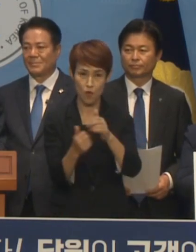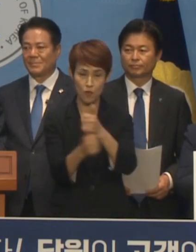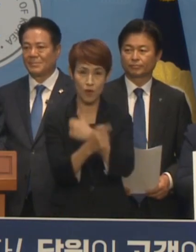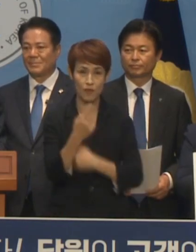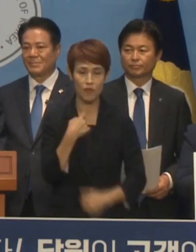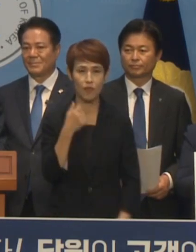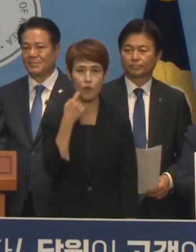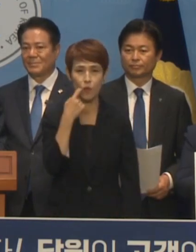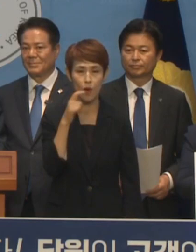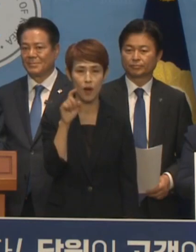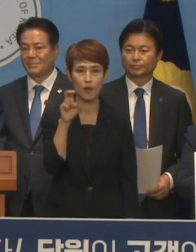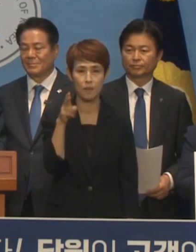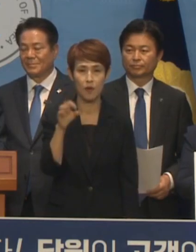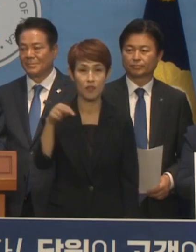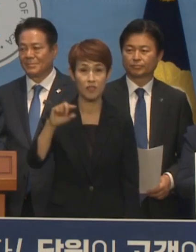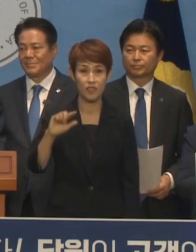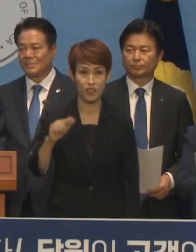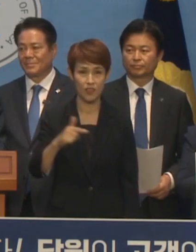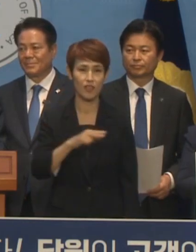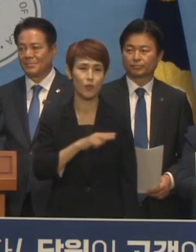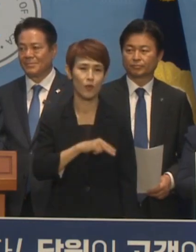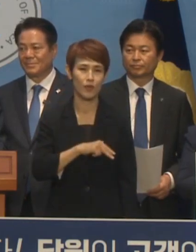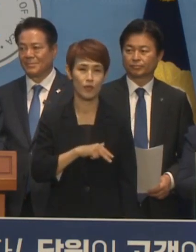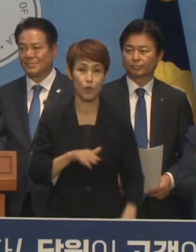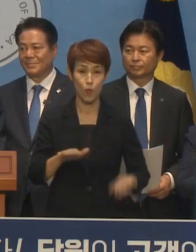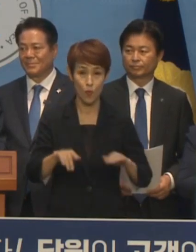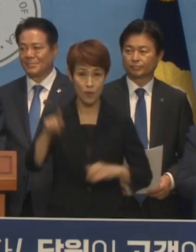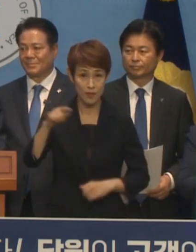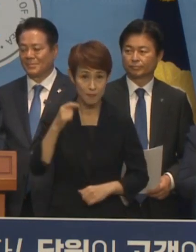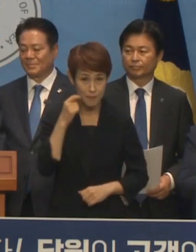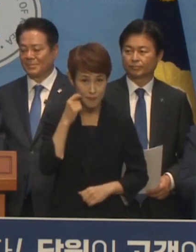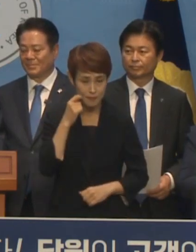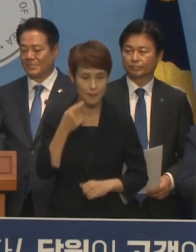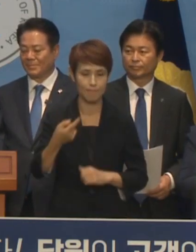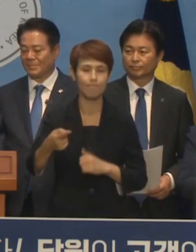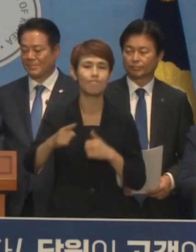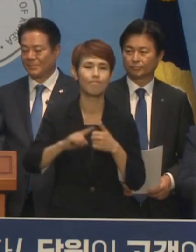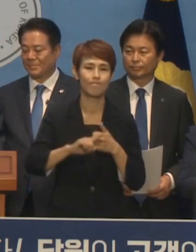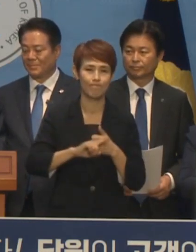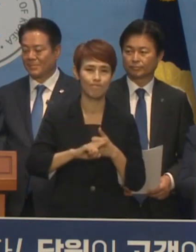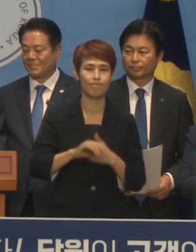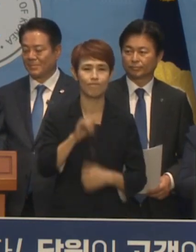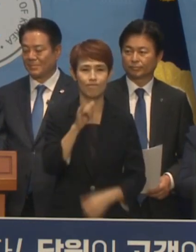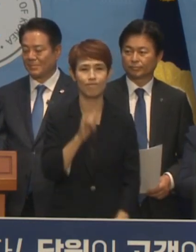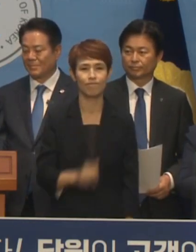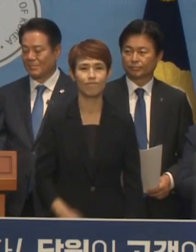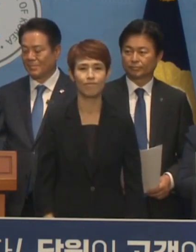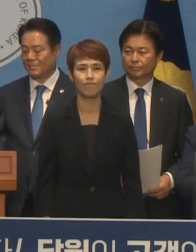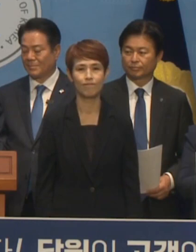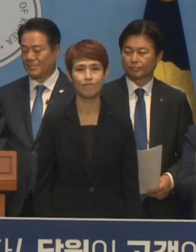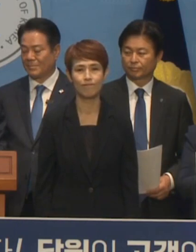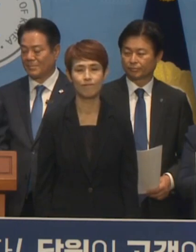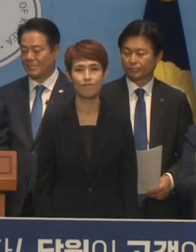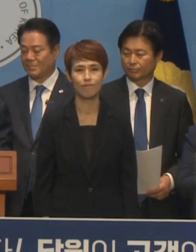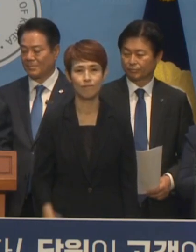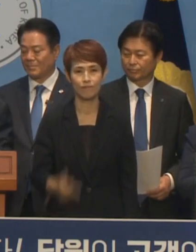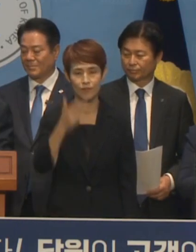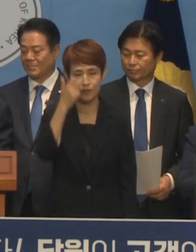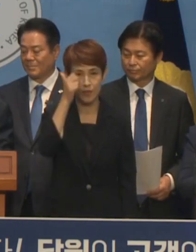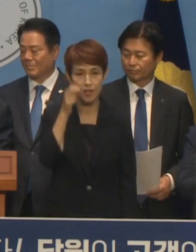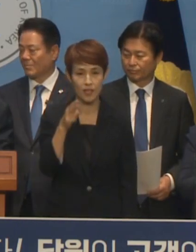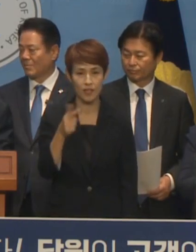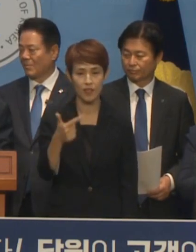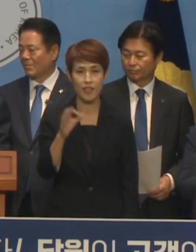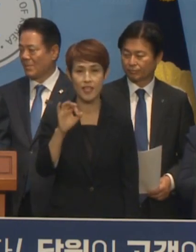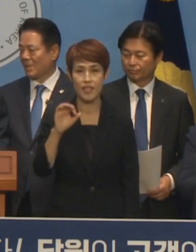황명선 의원님이 지금 이 자리는 아니지만 같이 하고 계십니다. 그리고 또 최현일